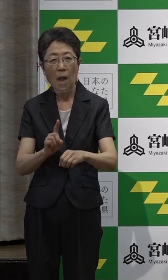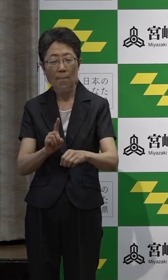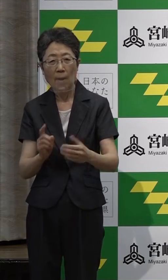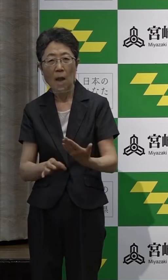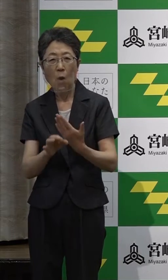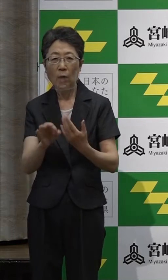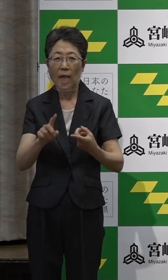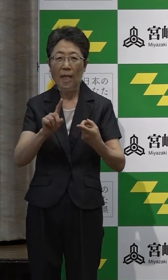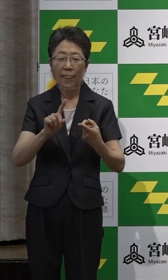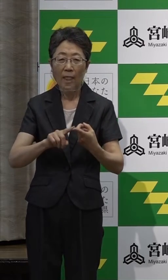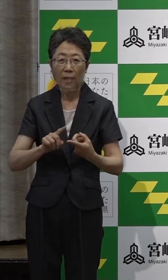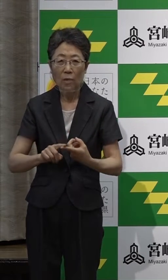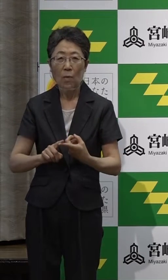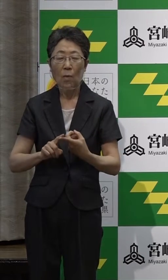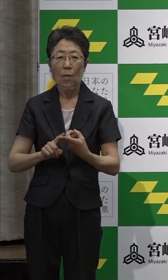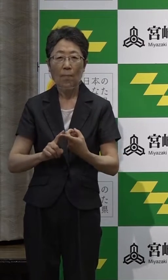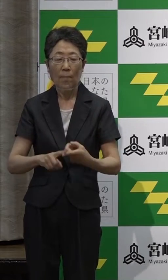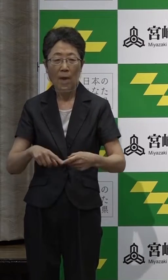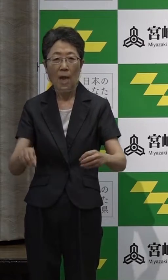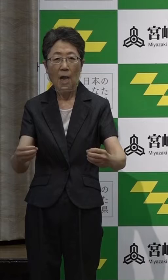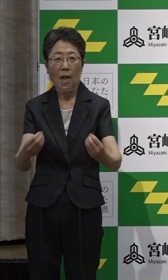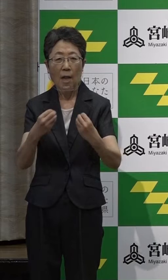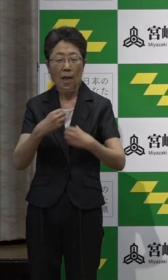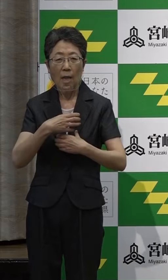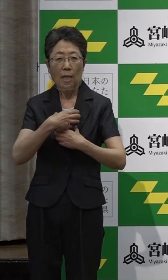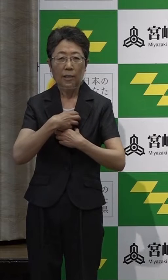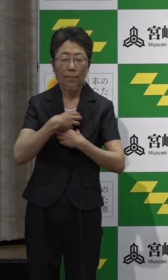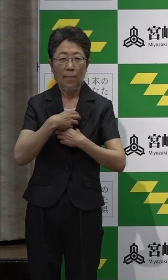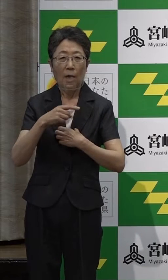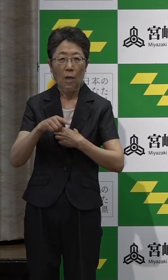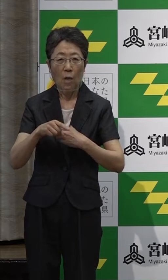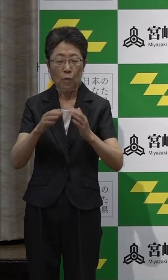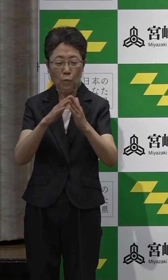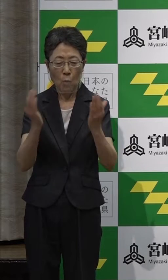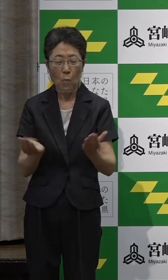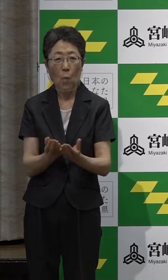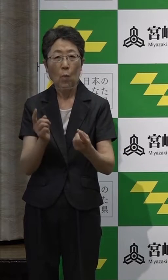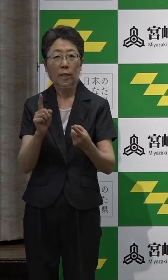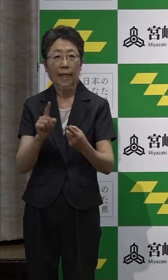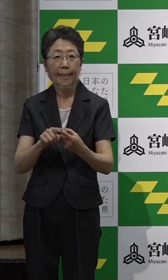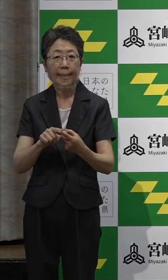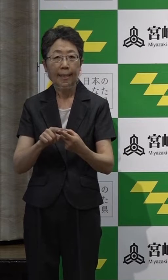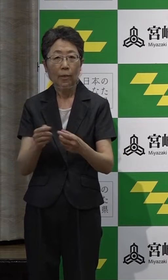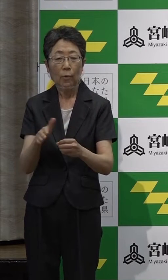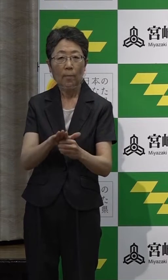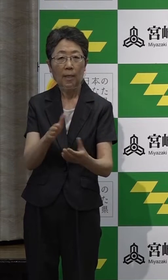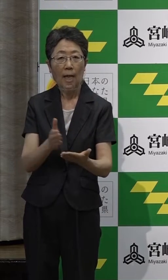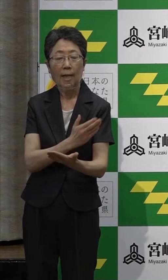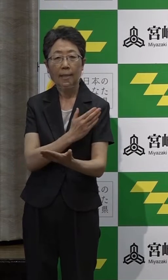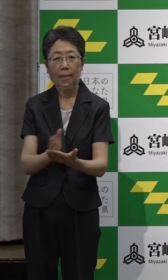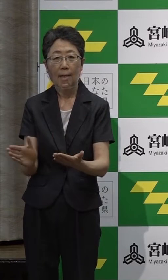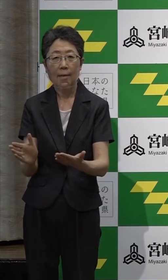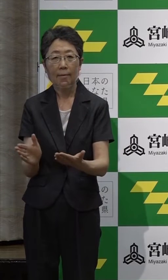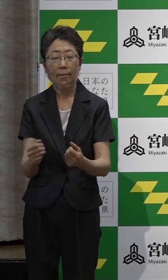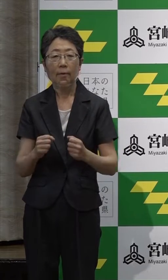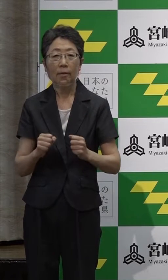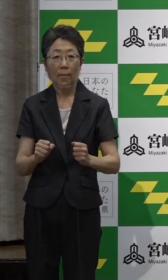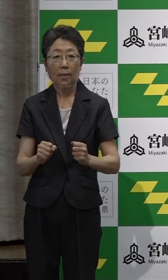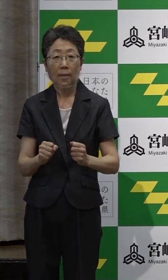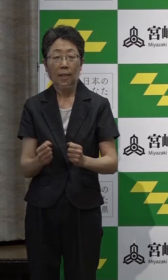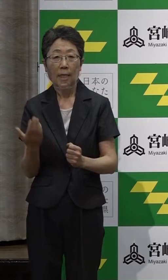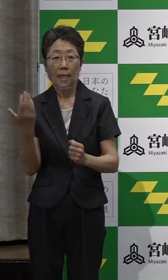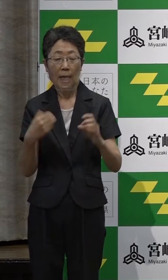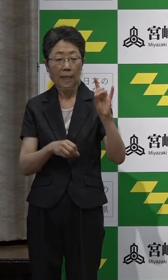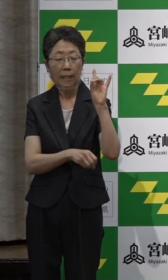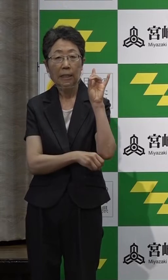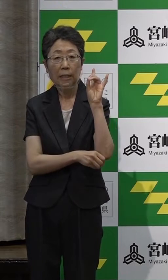とかその感染の中身リスクの高さというのを総合的に判断をしてということであります。先ほど基本的な考え方というふうに申し